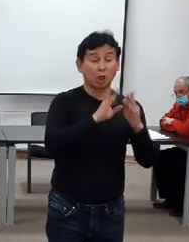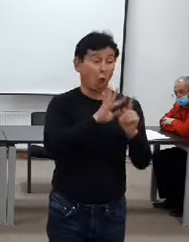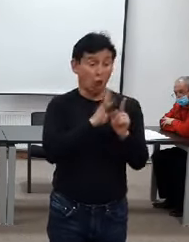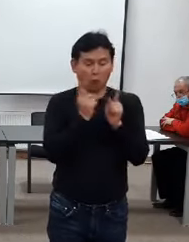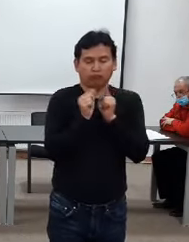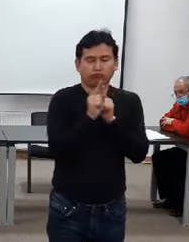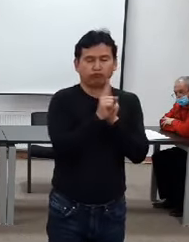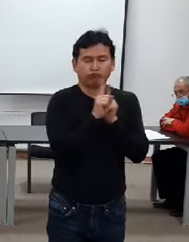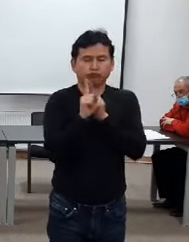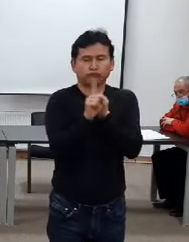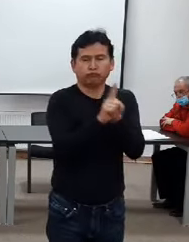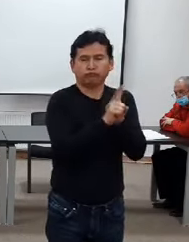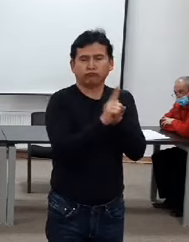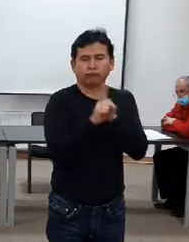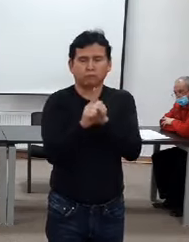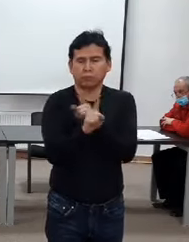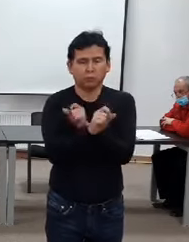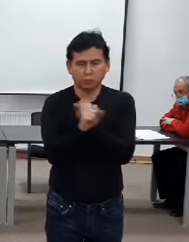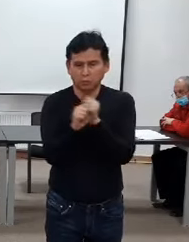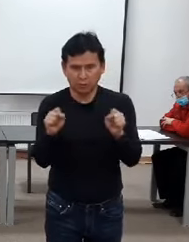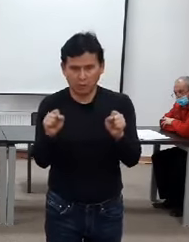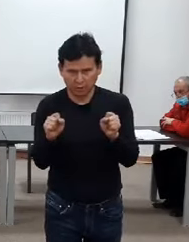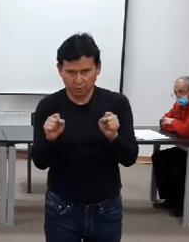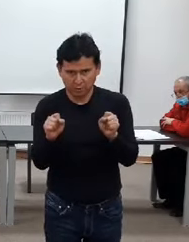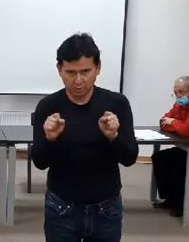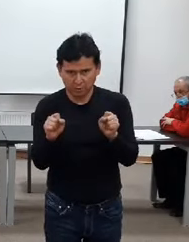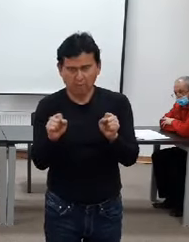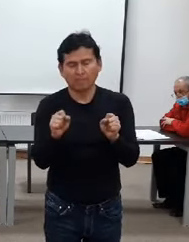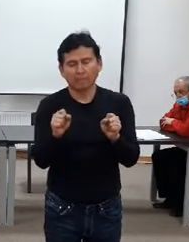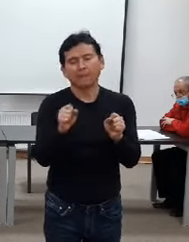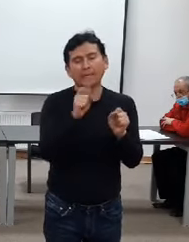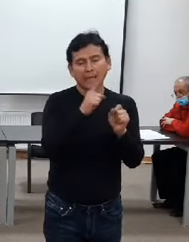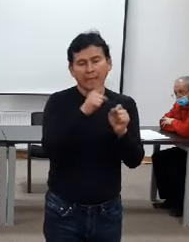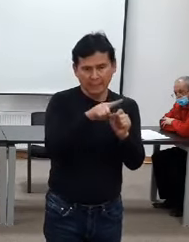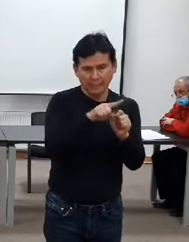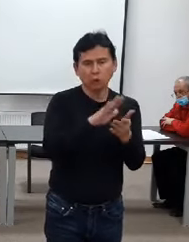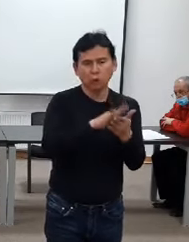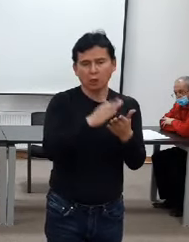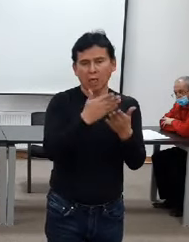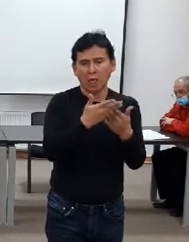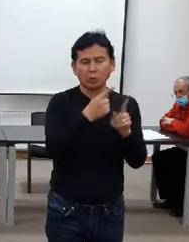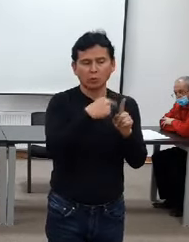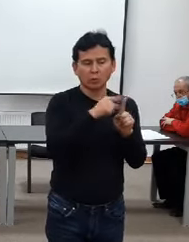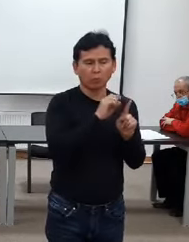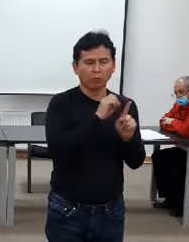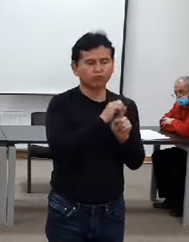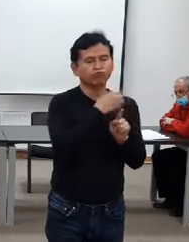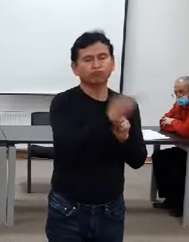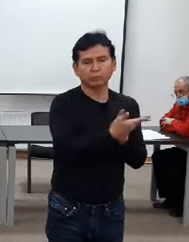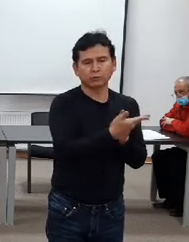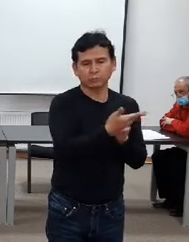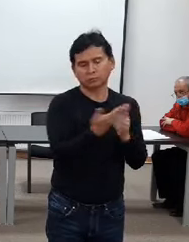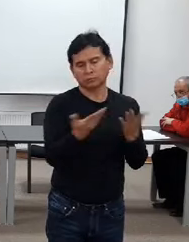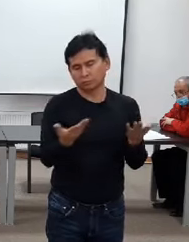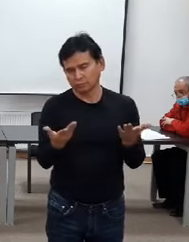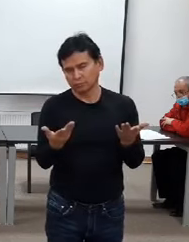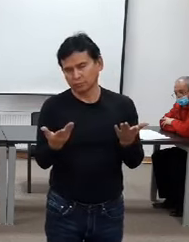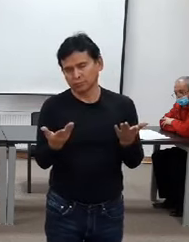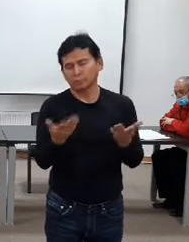nuestro grupo familiar si ese grupo familiar que no está en cuarentena está siguiendo su rutina y su vida diaria como de